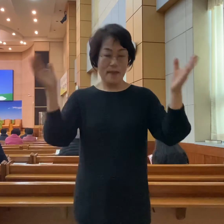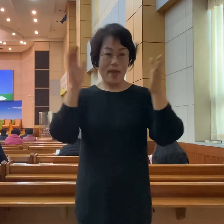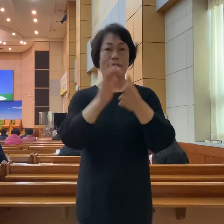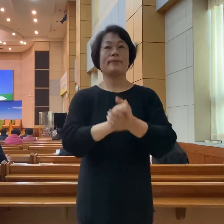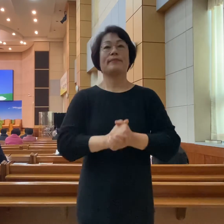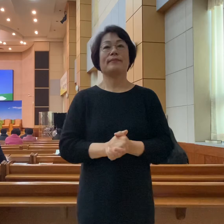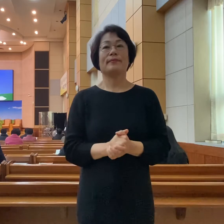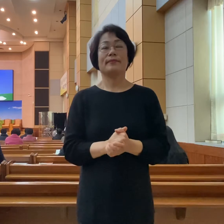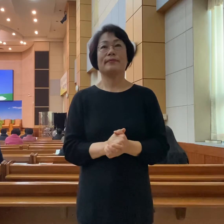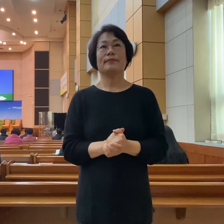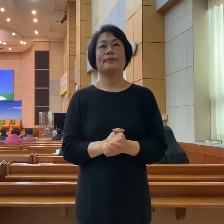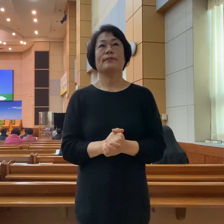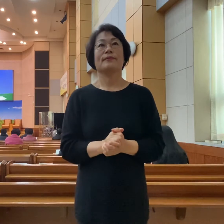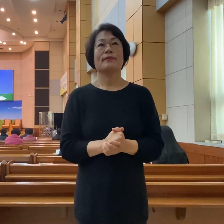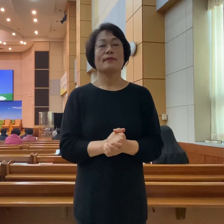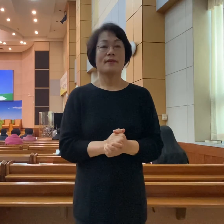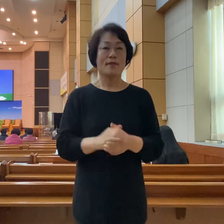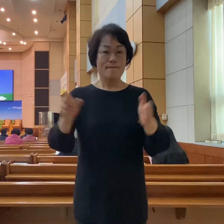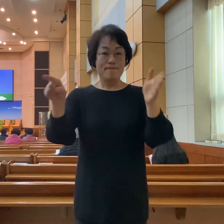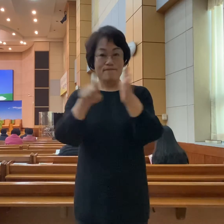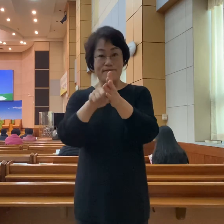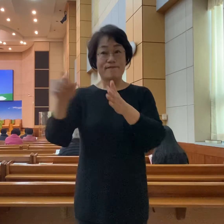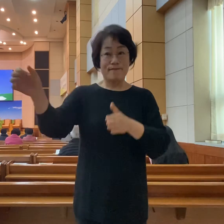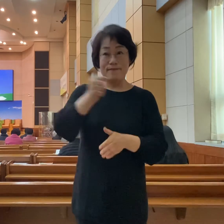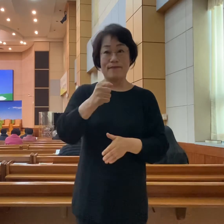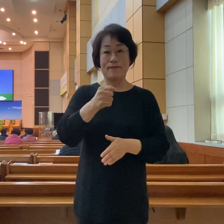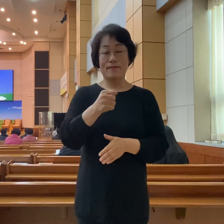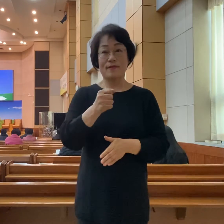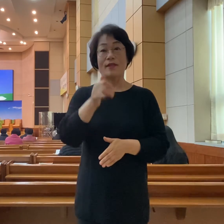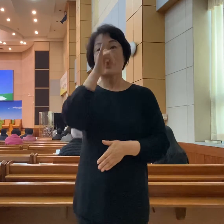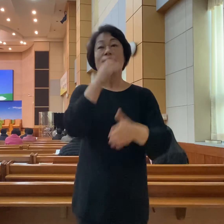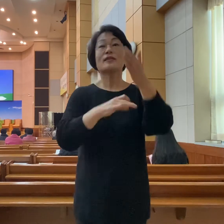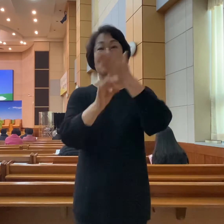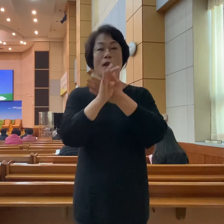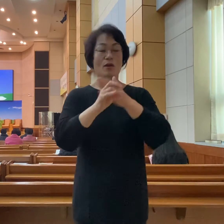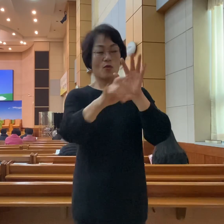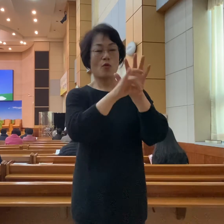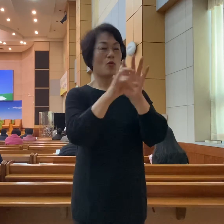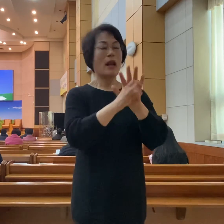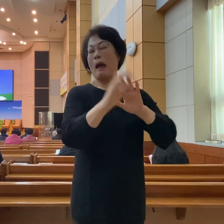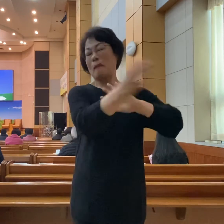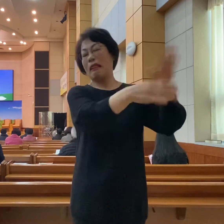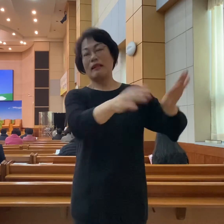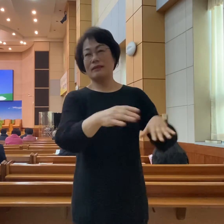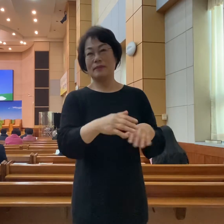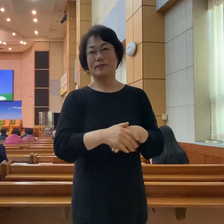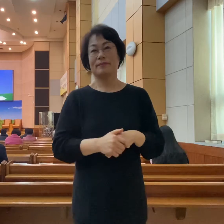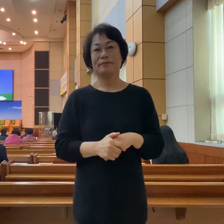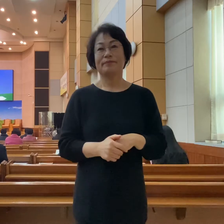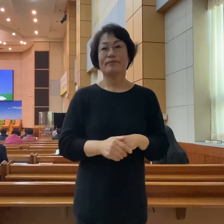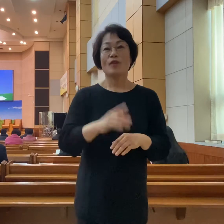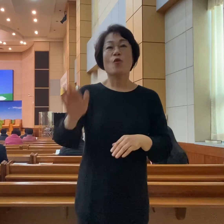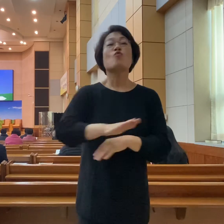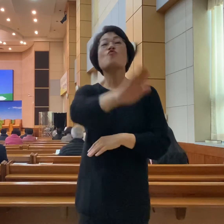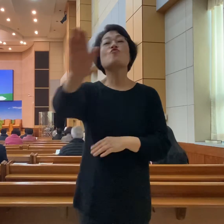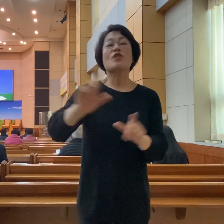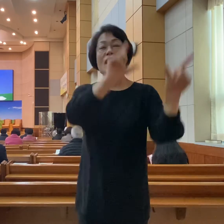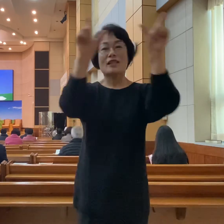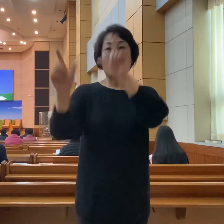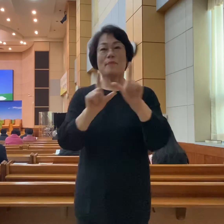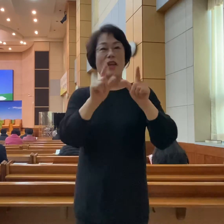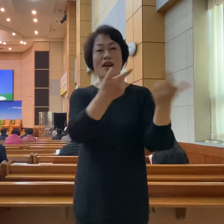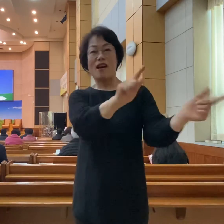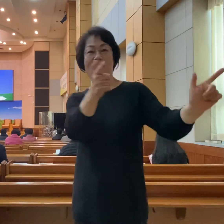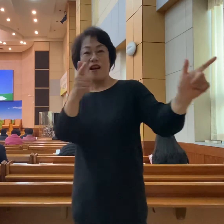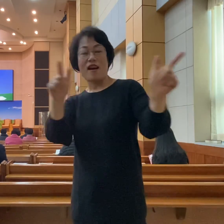할렐루야. 이 믿음 가지고 있으면 코로나가 대수겠습니까? 우리의 삶에 이런저런